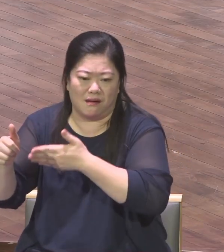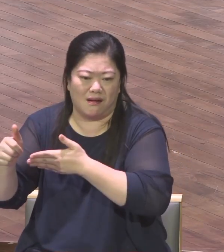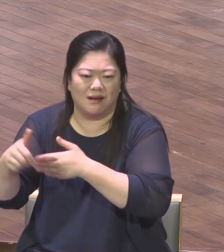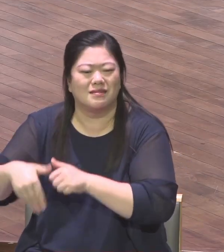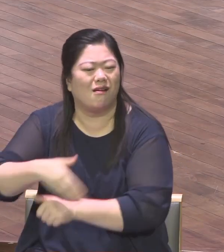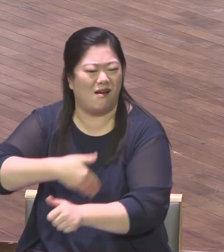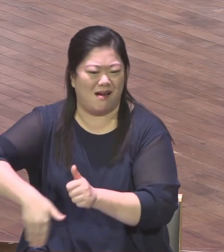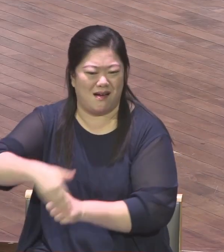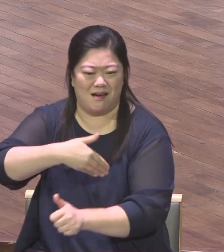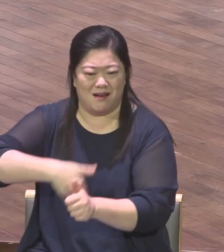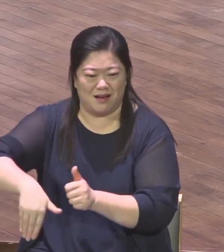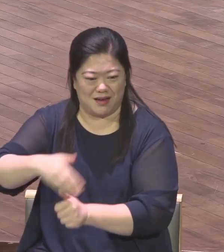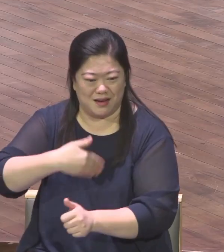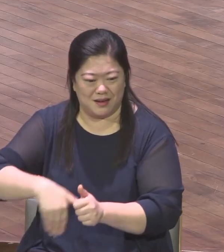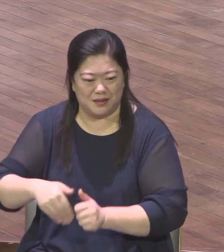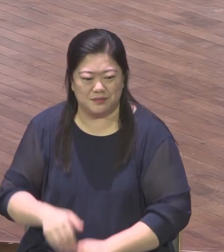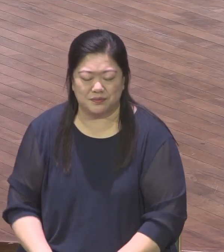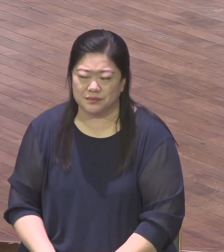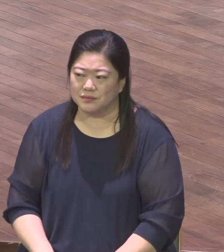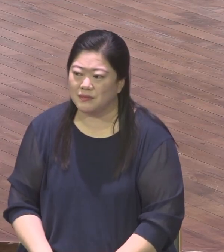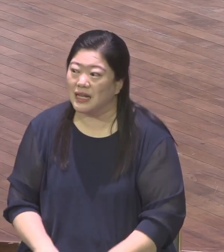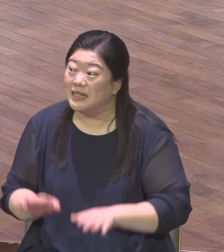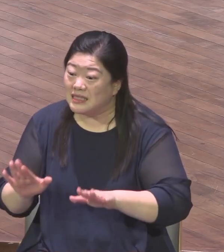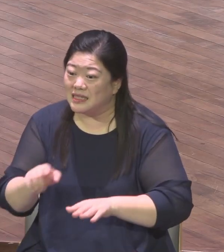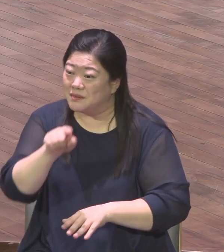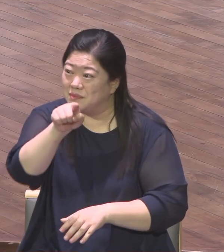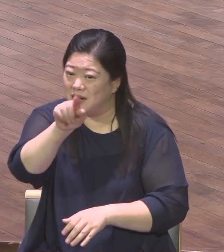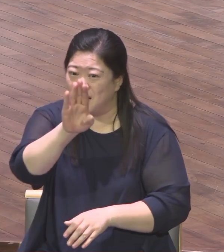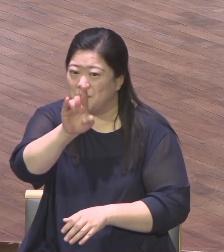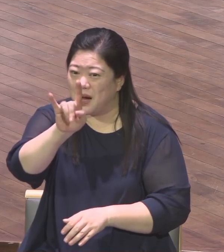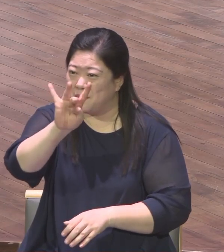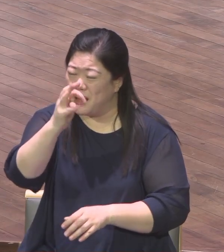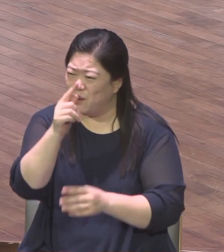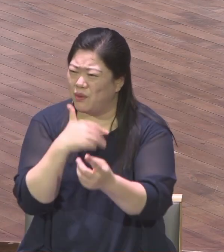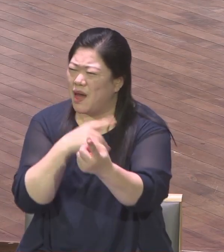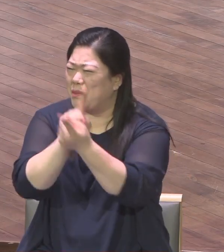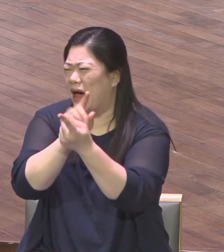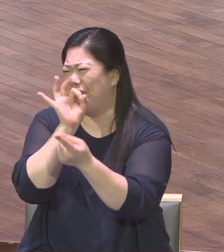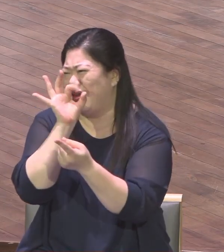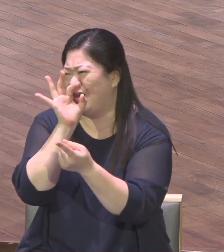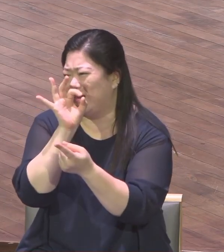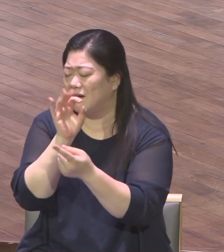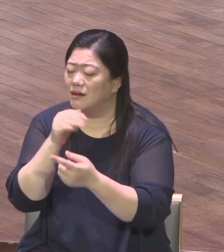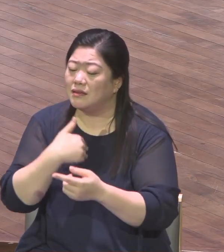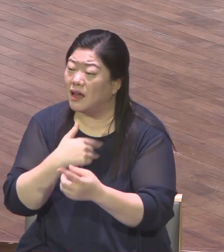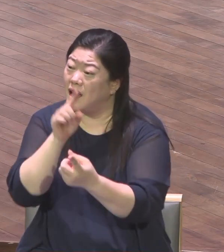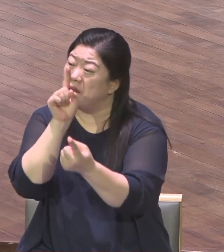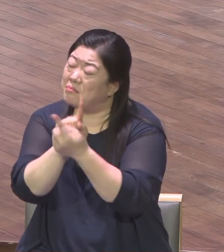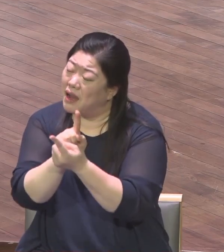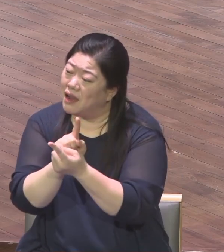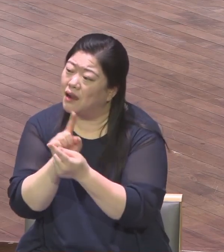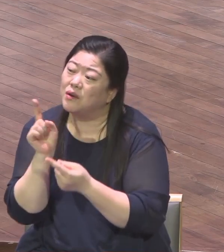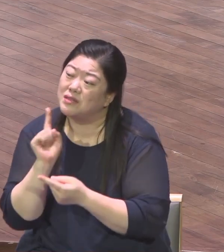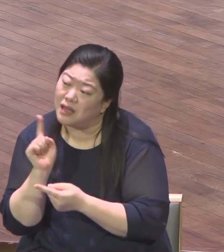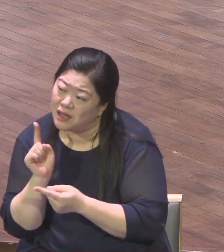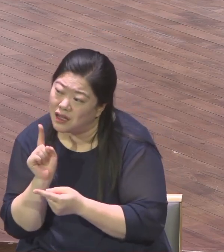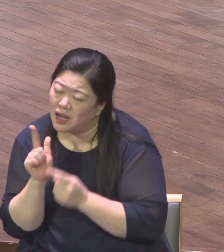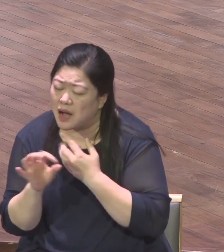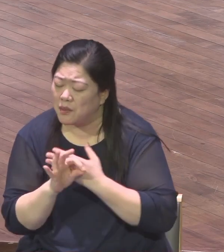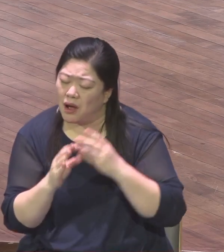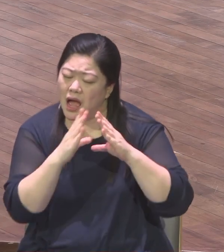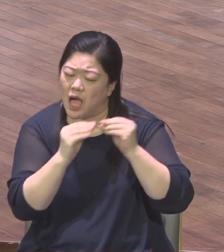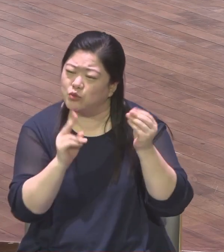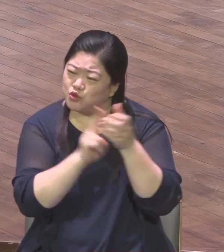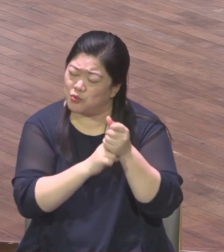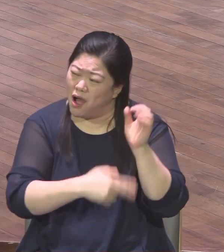자, 자신들이 바빌론에 피해 가는 것이 좋으냐? 바빌론으로 피해 간다면